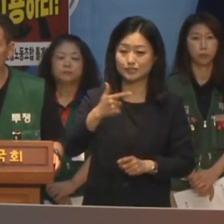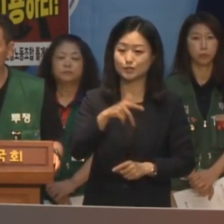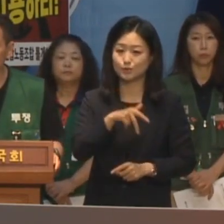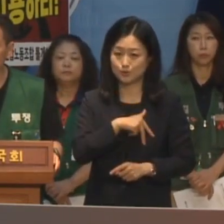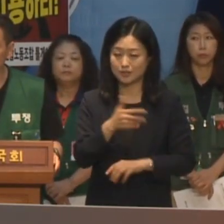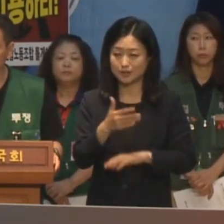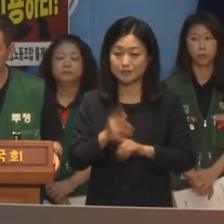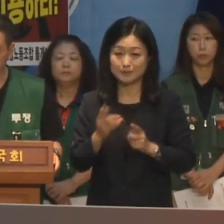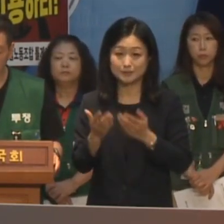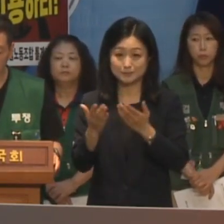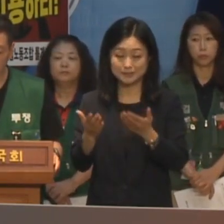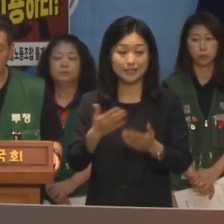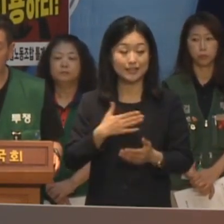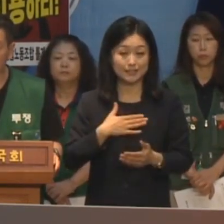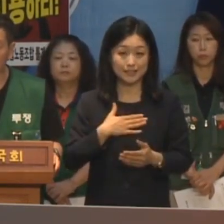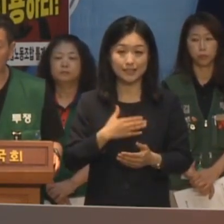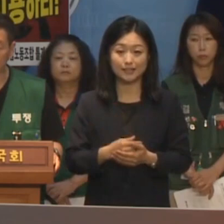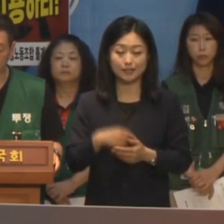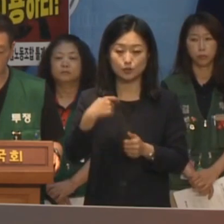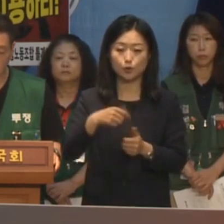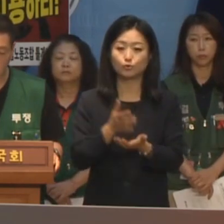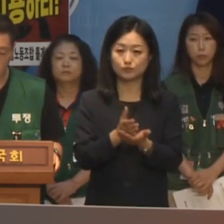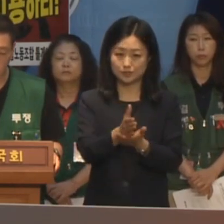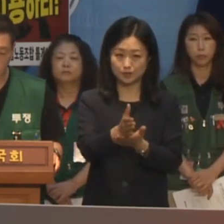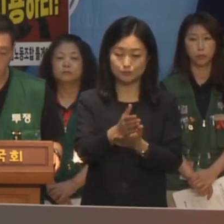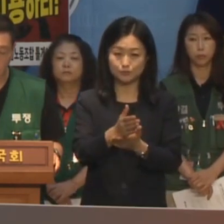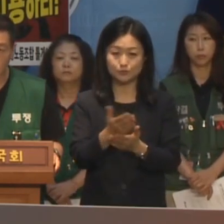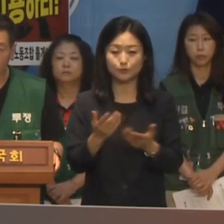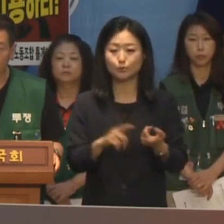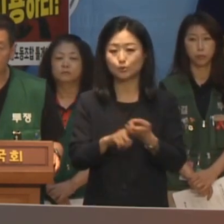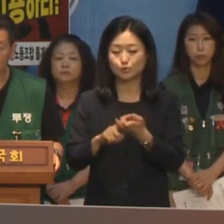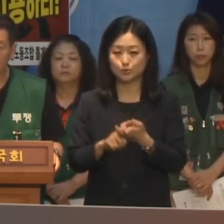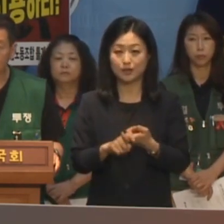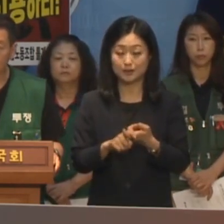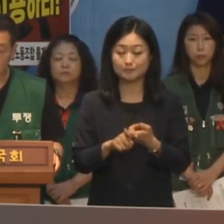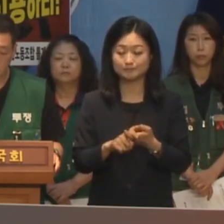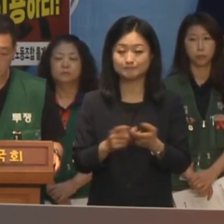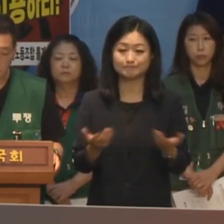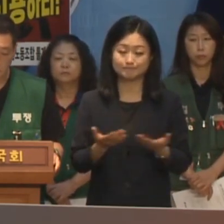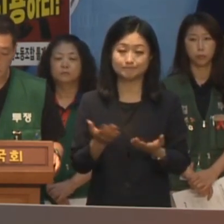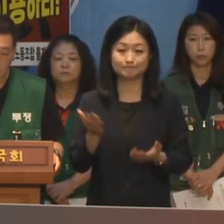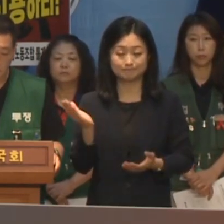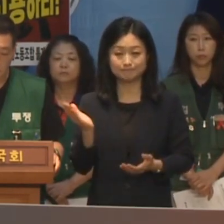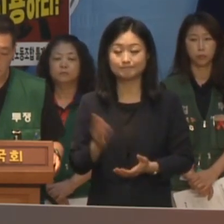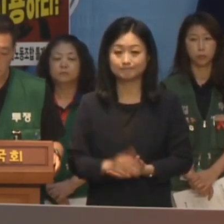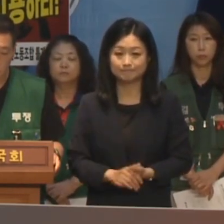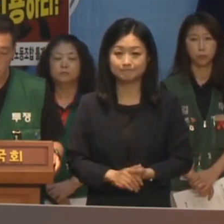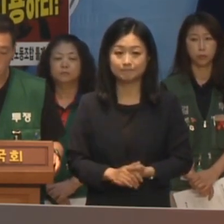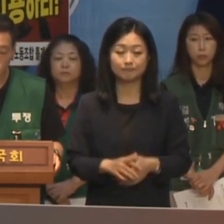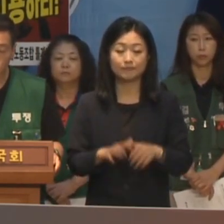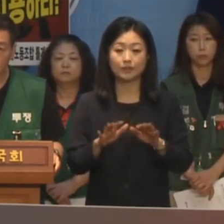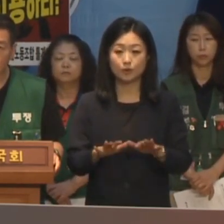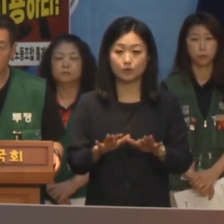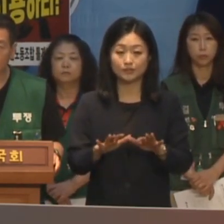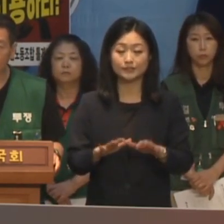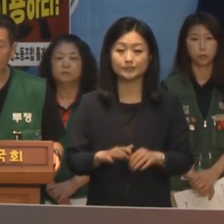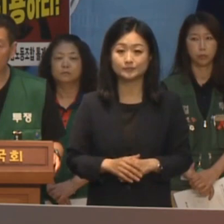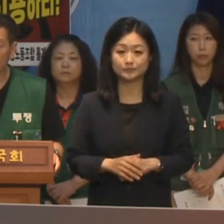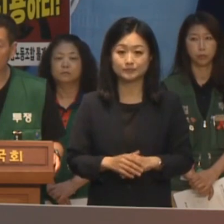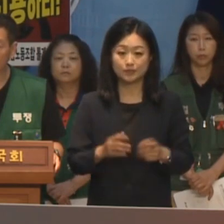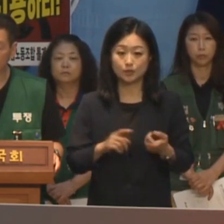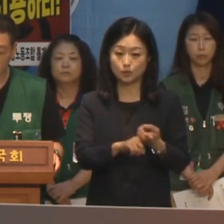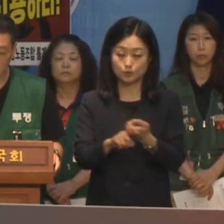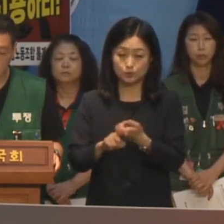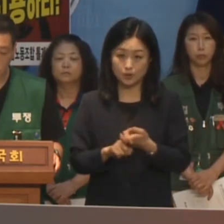저는 노동조합에서 정책교육선전실장을 맡고 있는 주훈이라고 하고요. 오늘 이 자리에는 저희 노동조합의